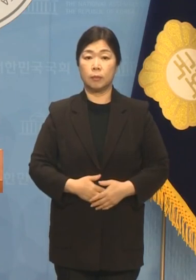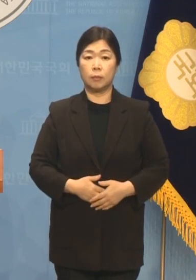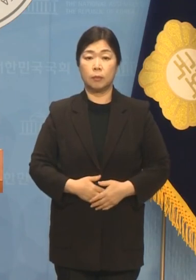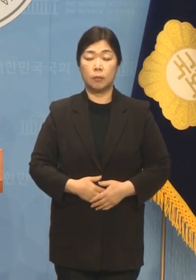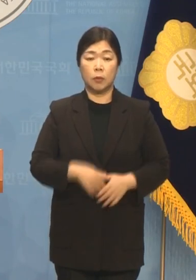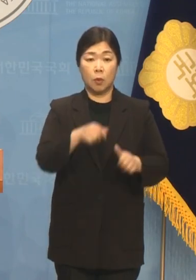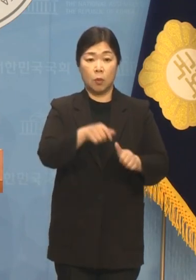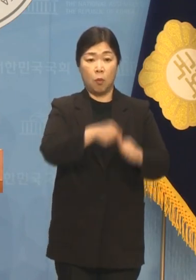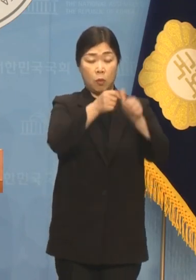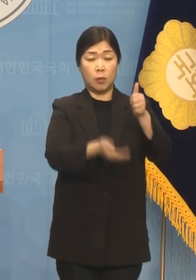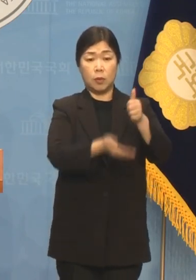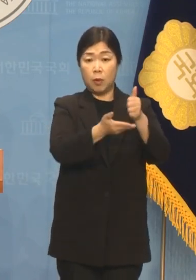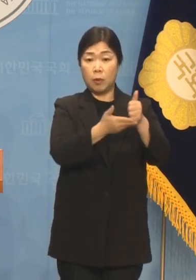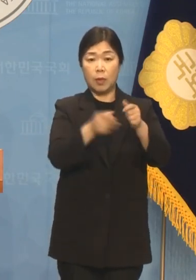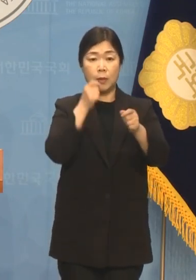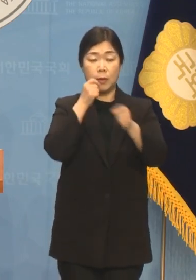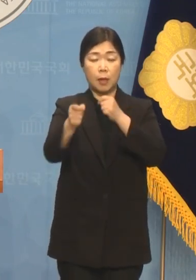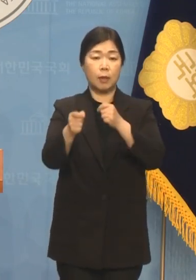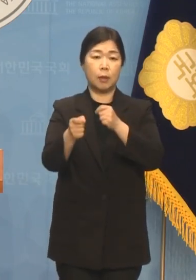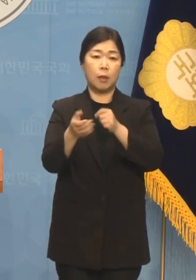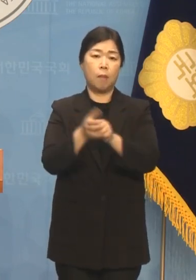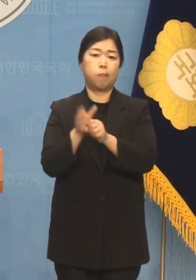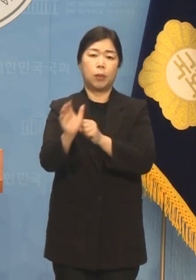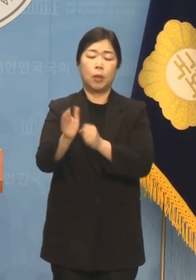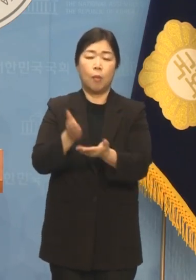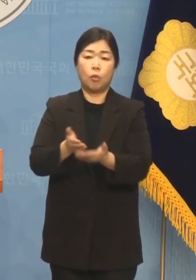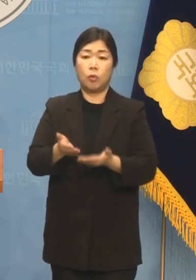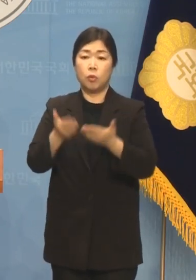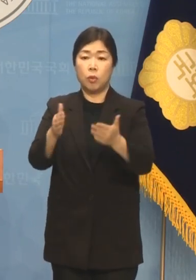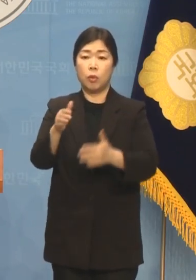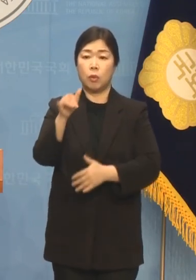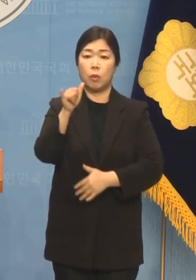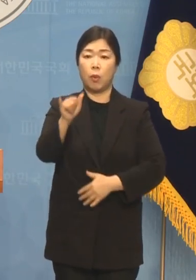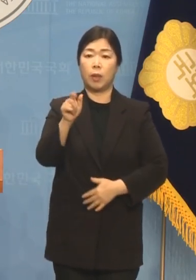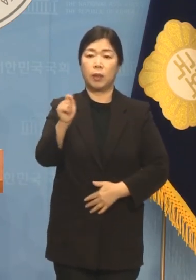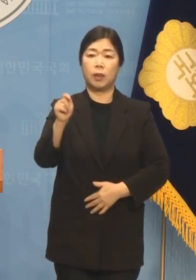공천 사기극 왜곡 보도한 YTN을 고소한다.